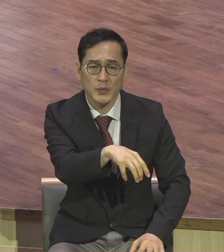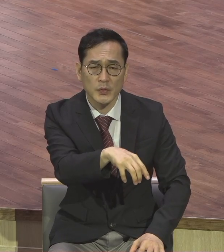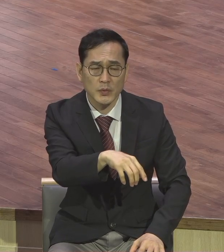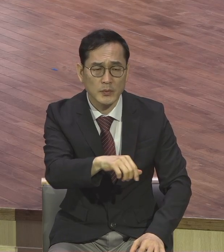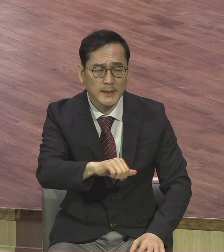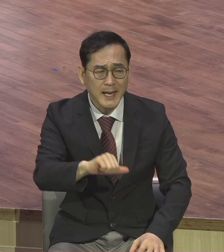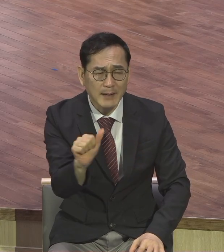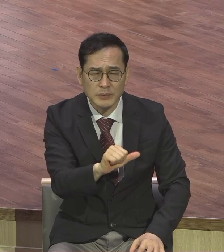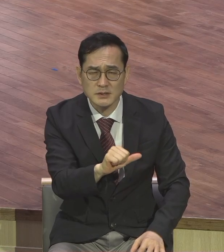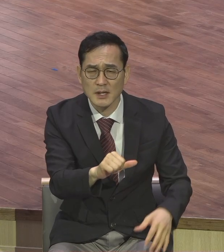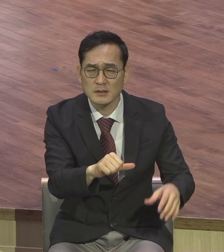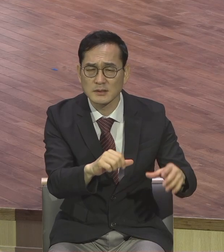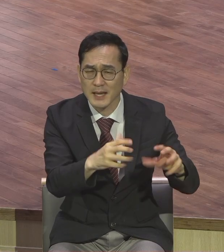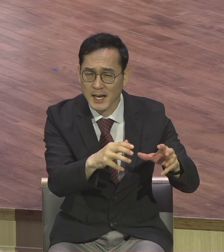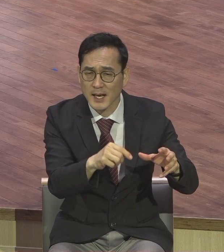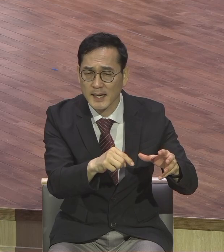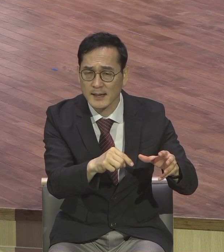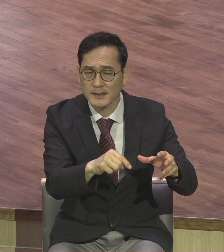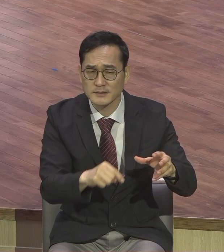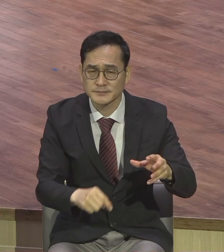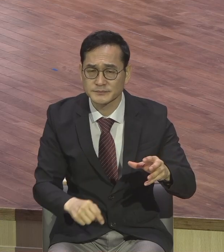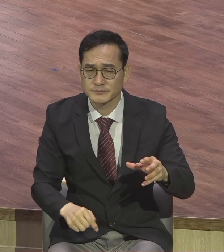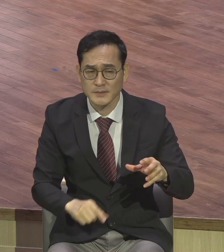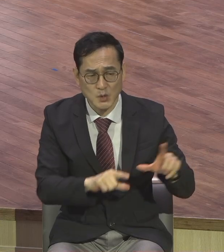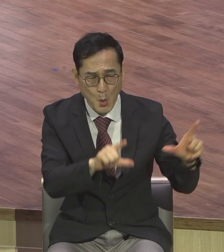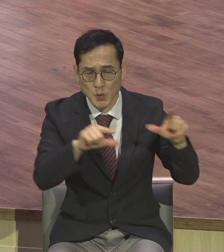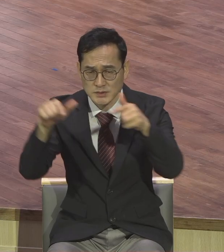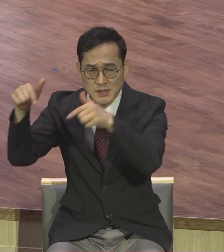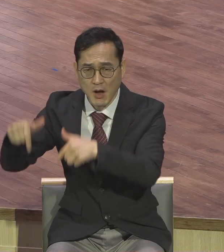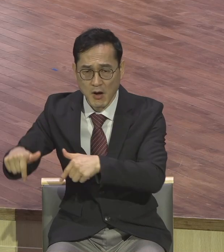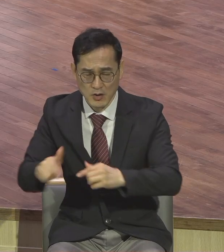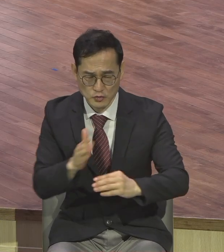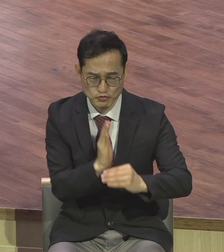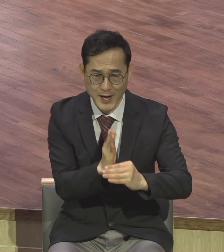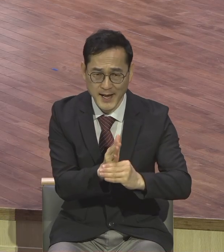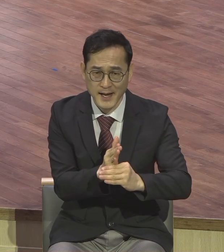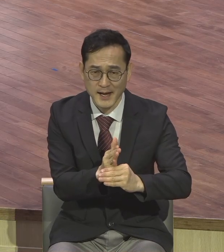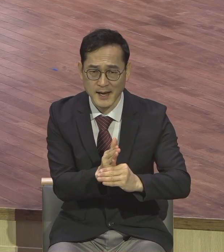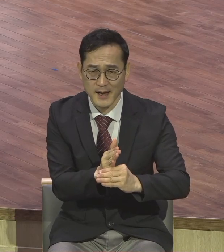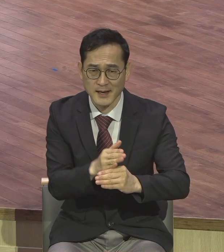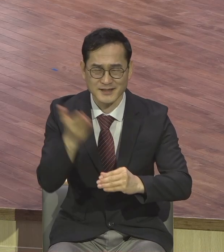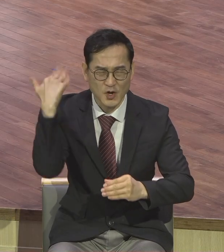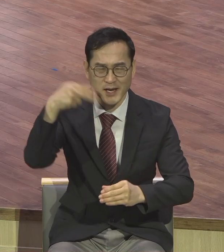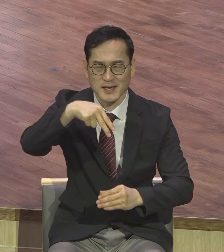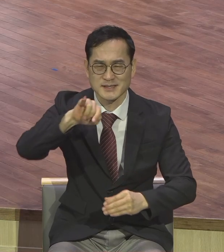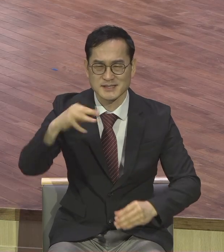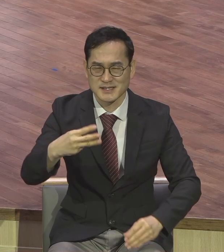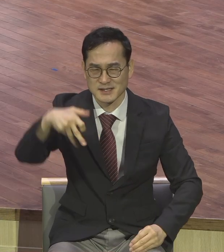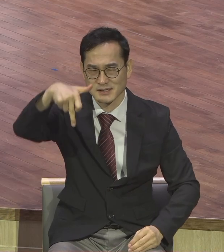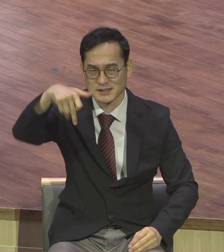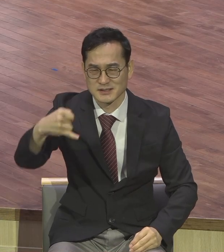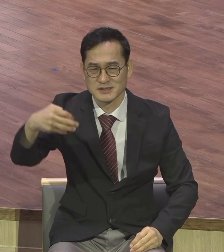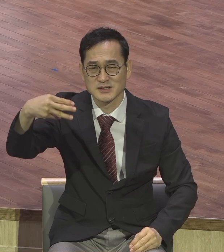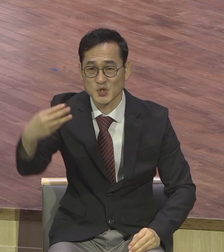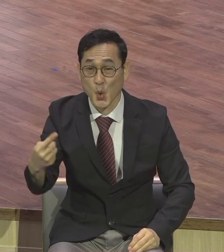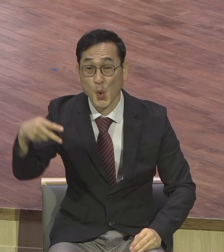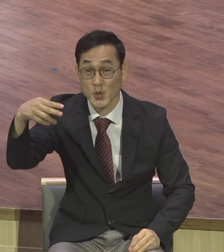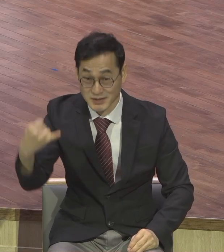과거에 우리 동서양을 그렇게 연결하는 실크로드의 그런 중심지였습니다.